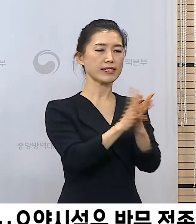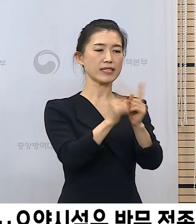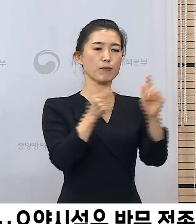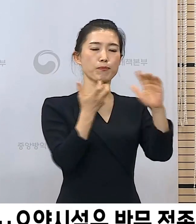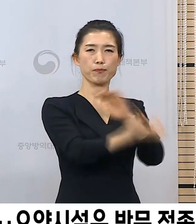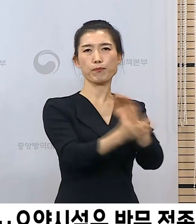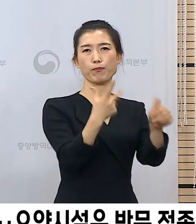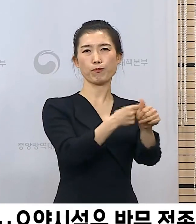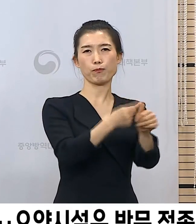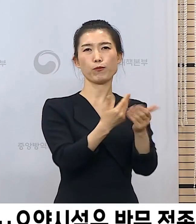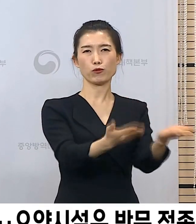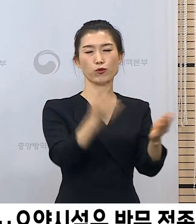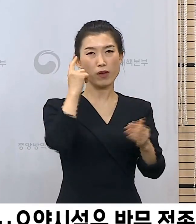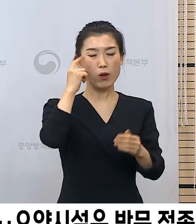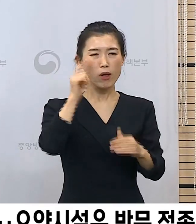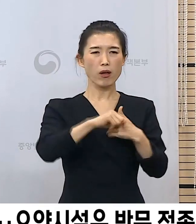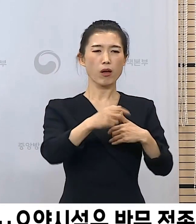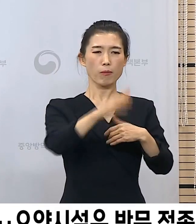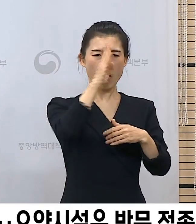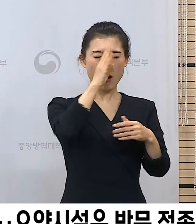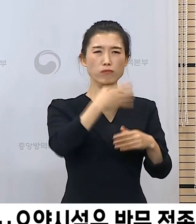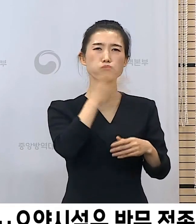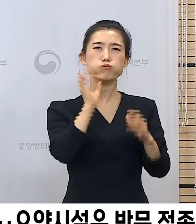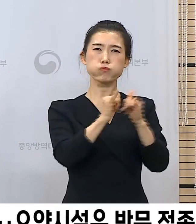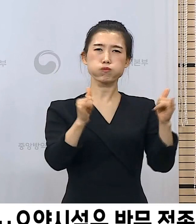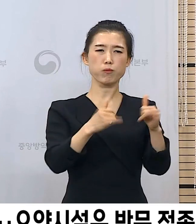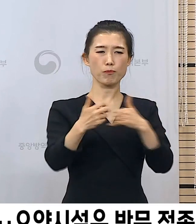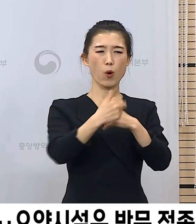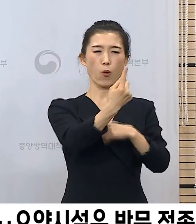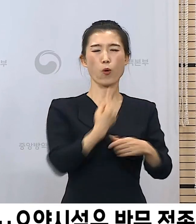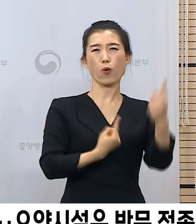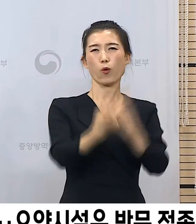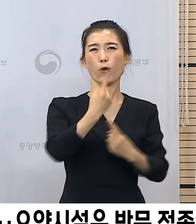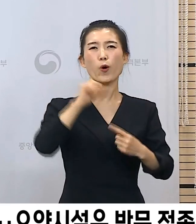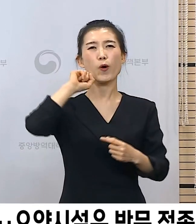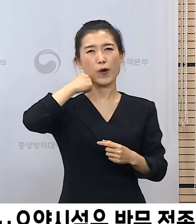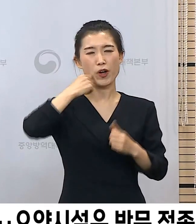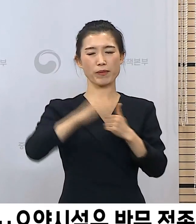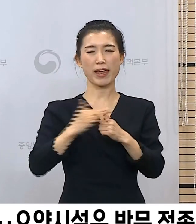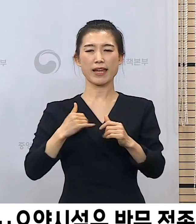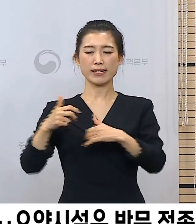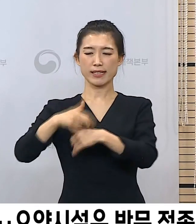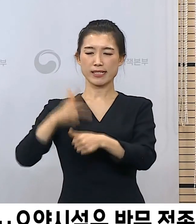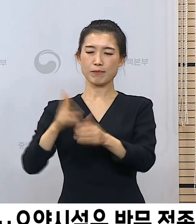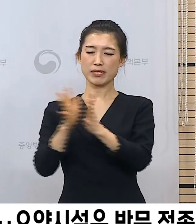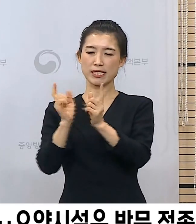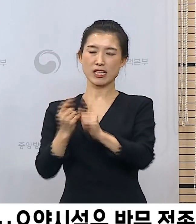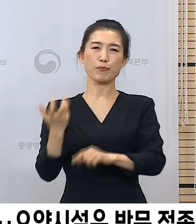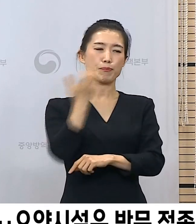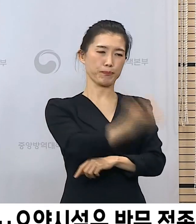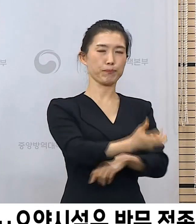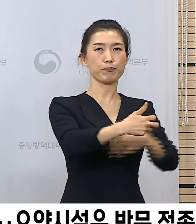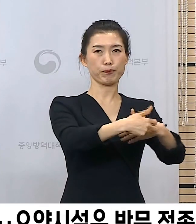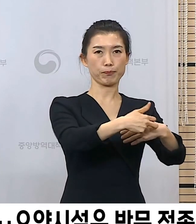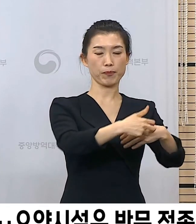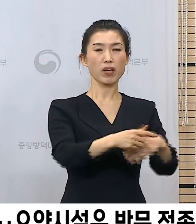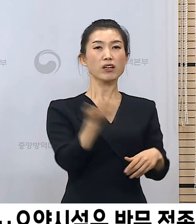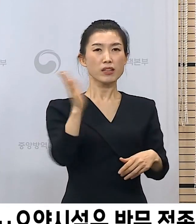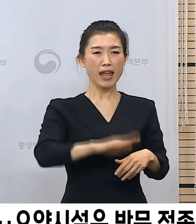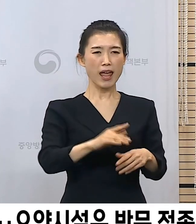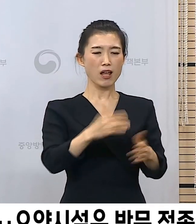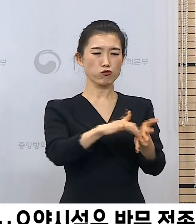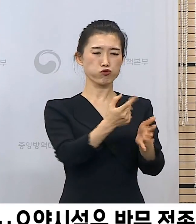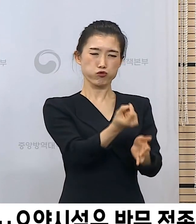요양시설은 거동이 불편한 입소자를 고려하여 방문 접종을 시행하되 지역별 여건에 따라 보건소 내소